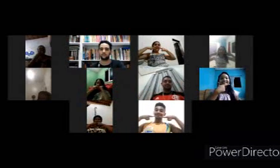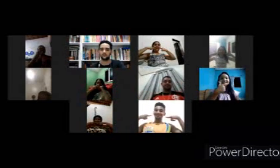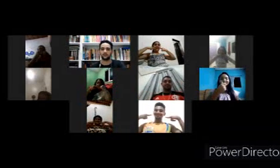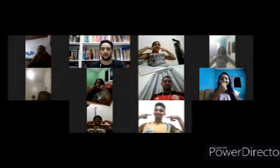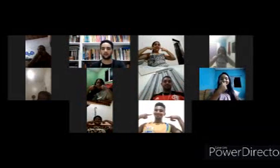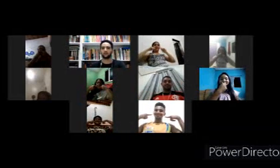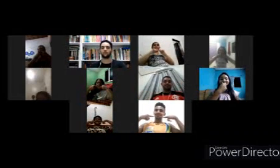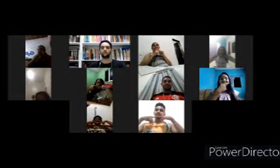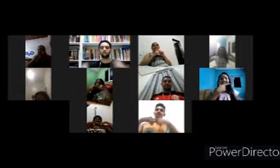Certo.